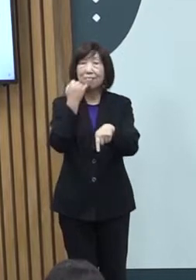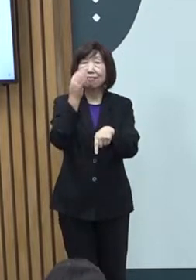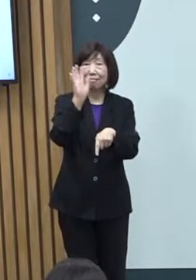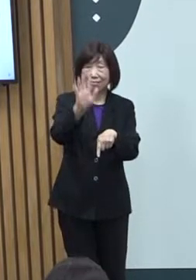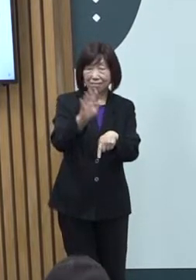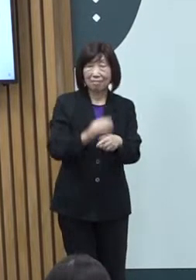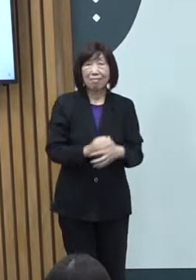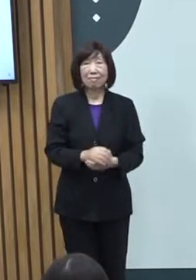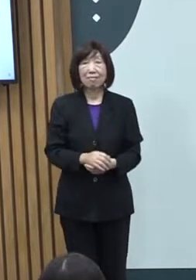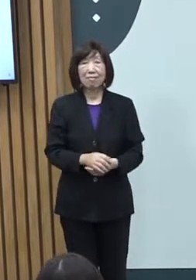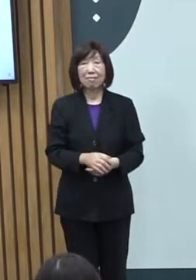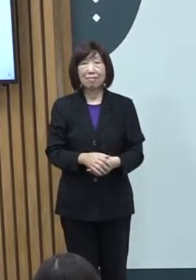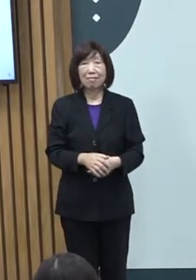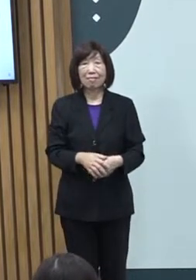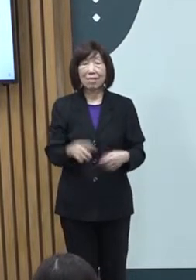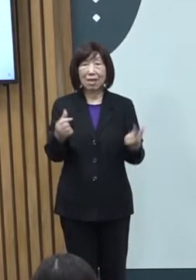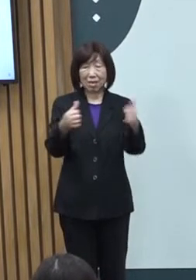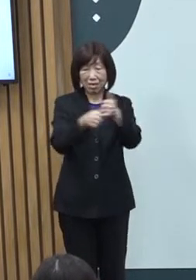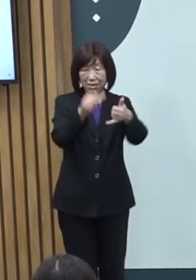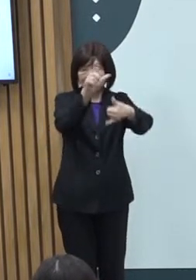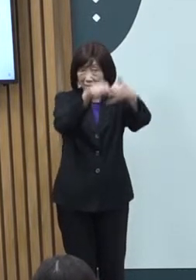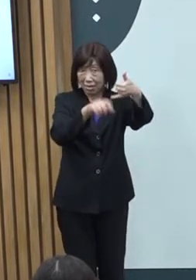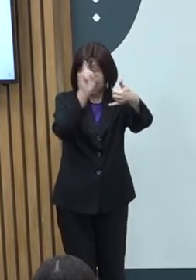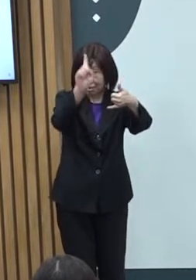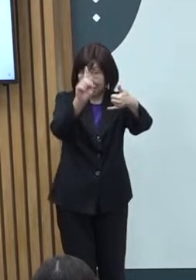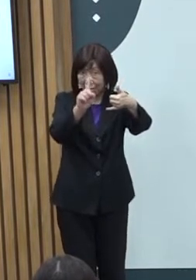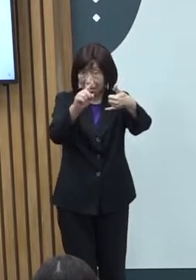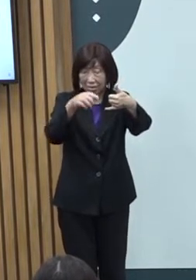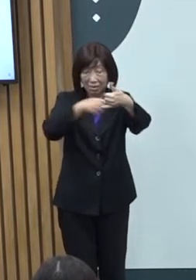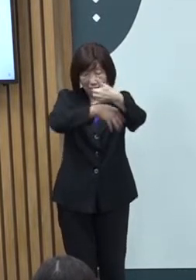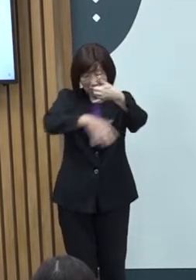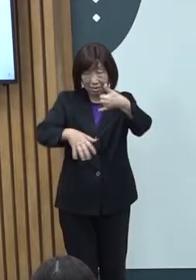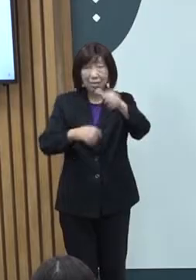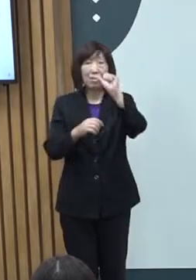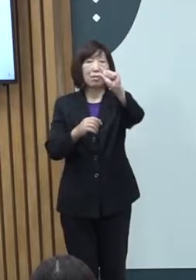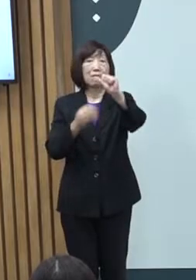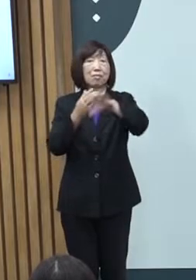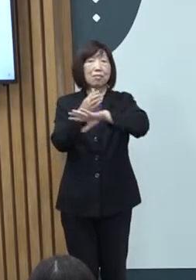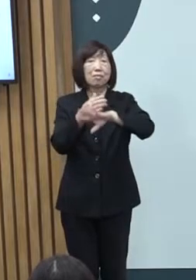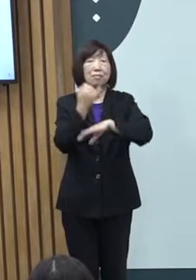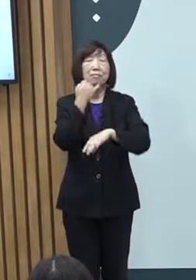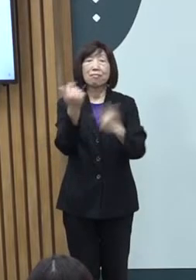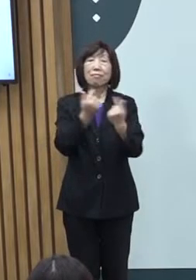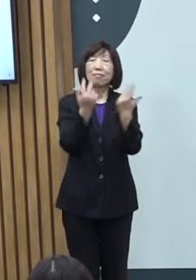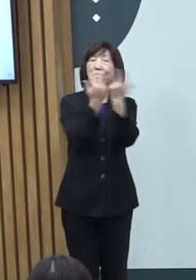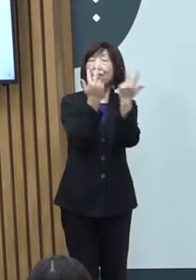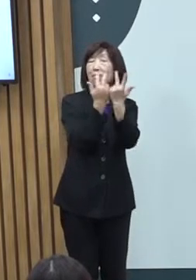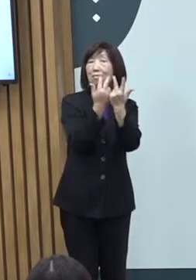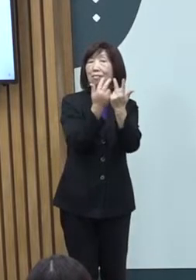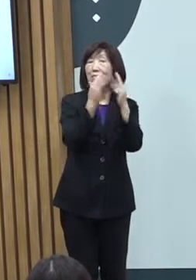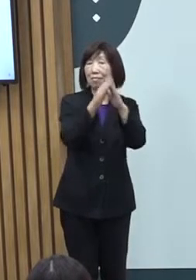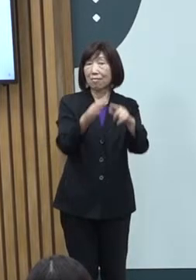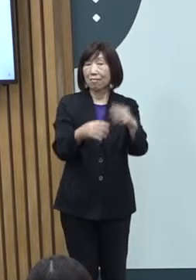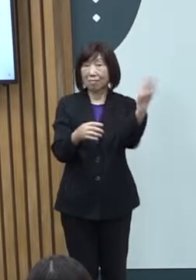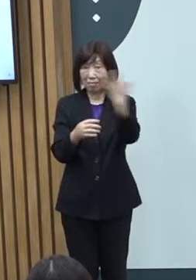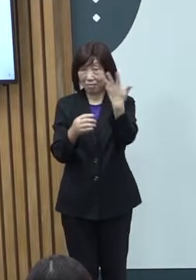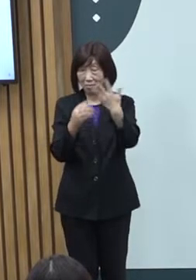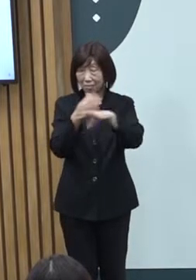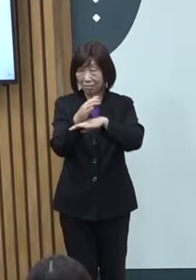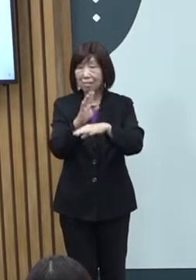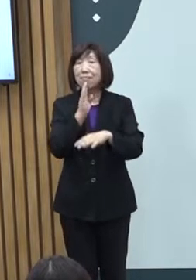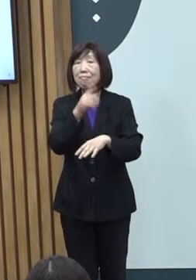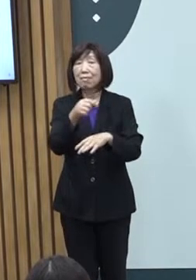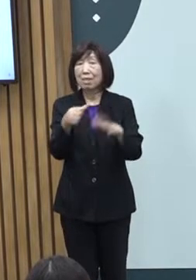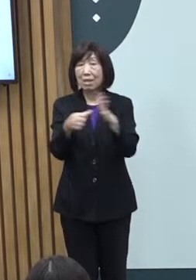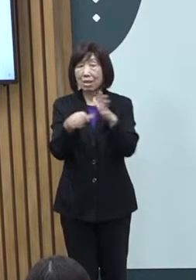户 五部车哈。举例来说，如果这个车主呢在我们新北市有八辆车，那他申请归